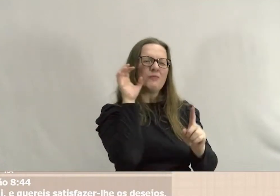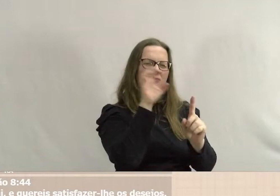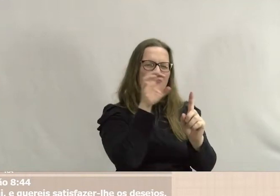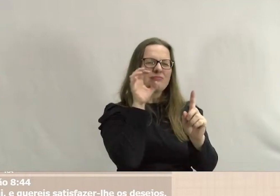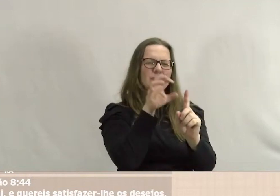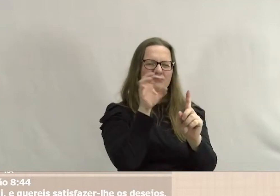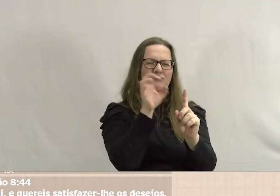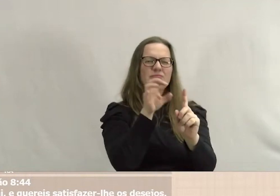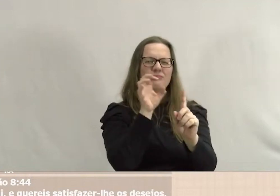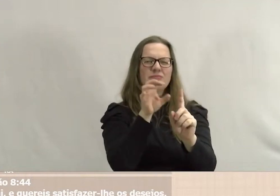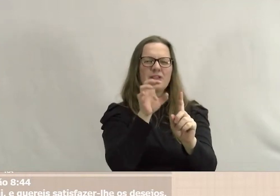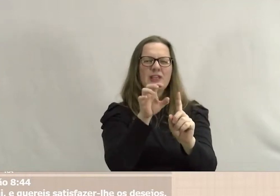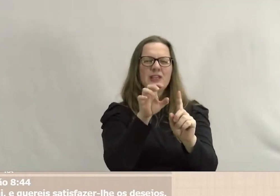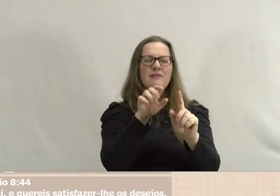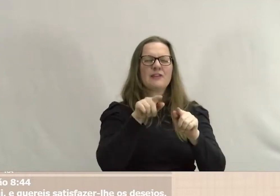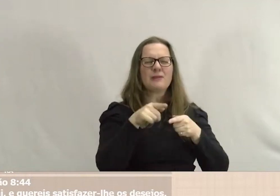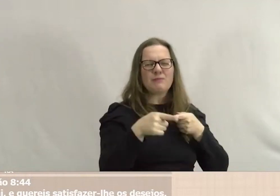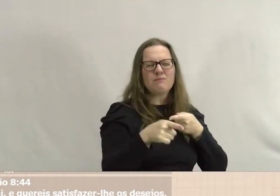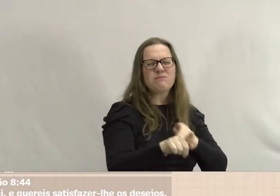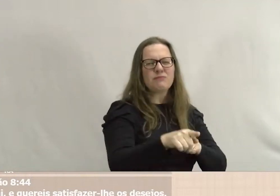ele provocou